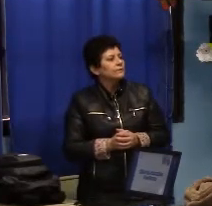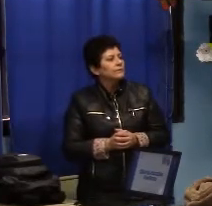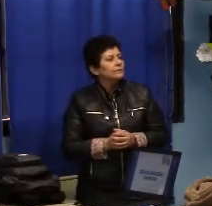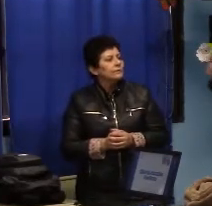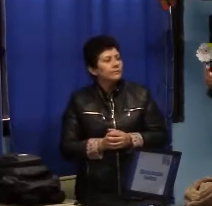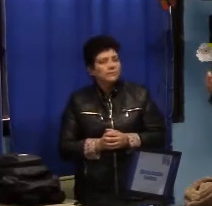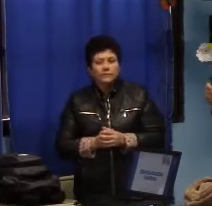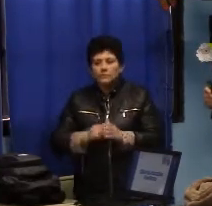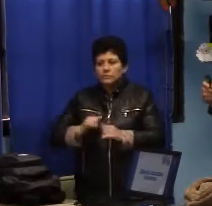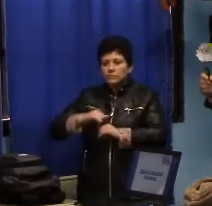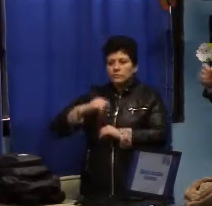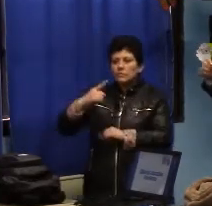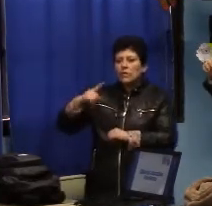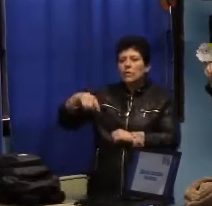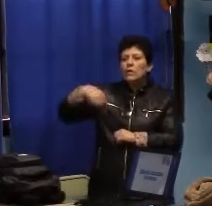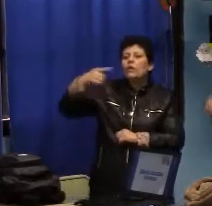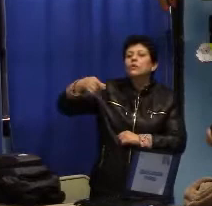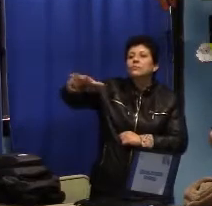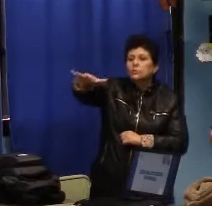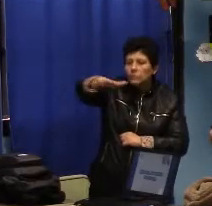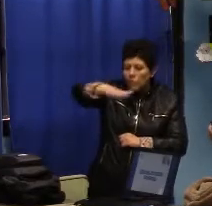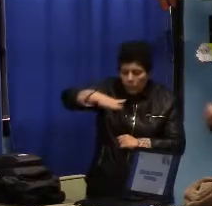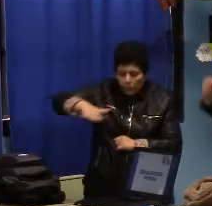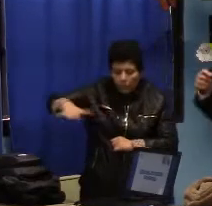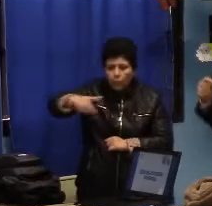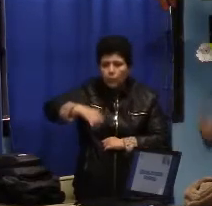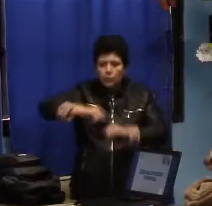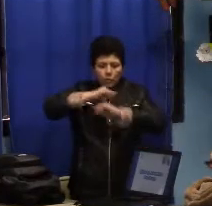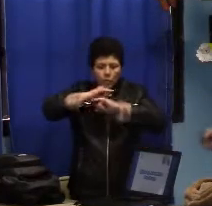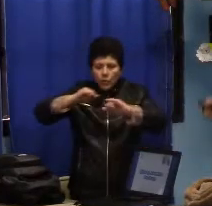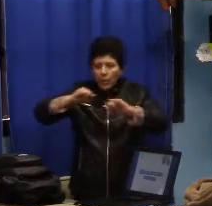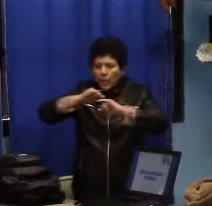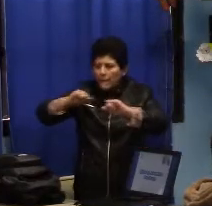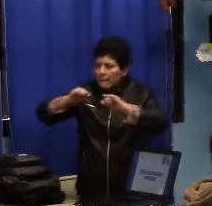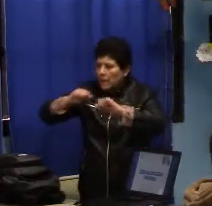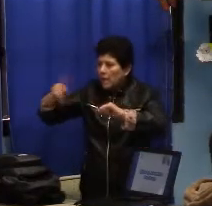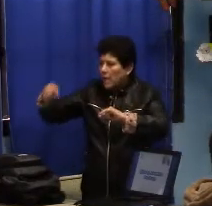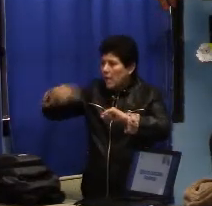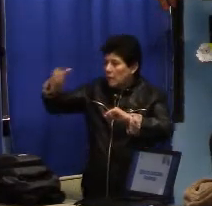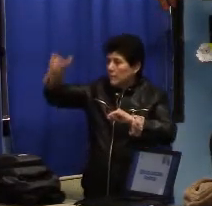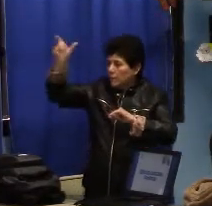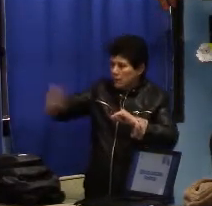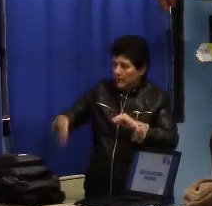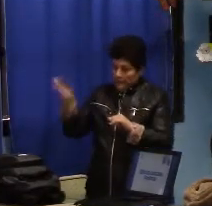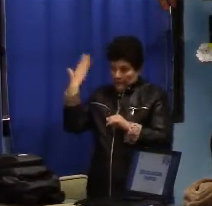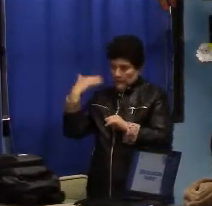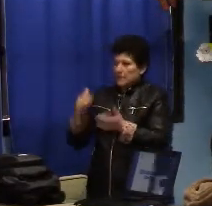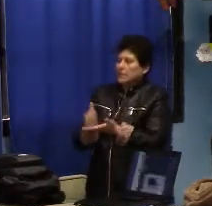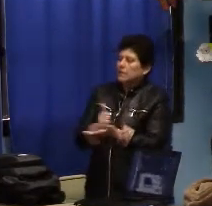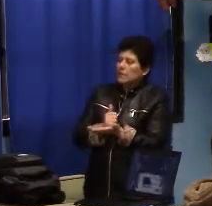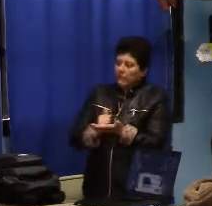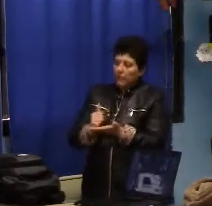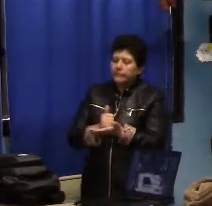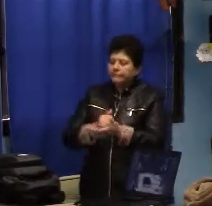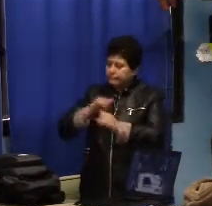salieron a explicar a los otros que habían esperado por qué no había venido. Chasco.